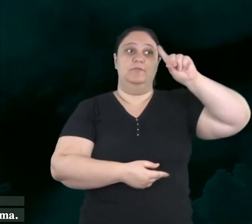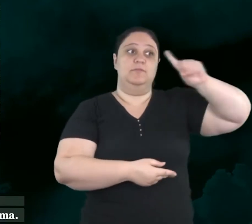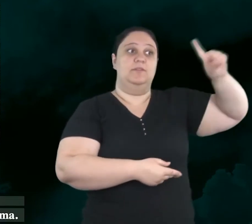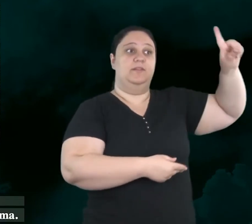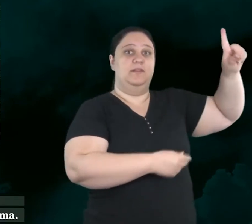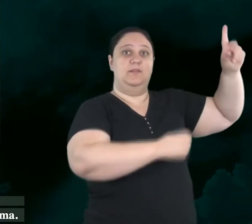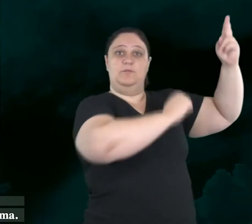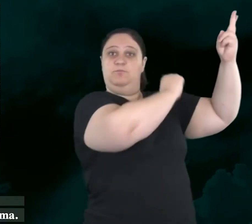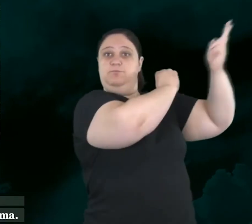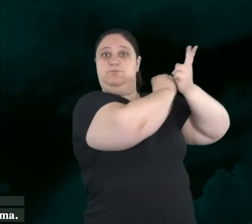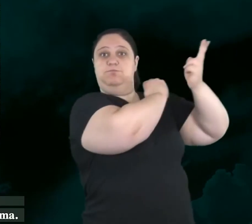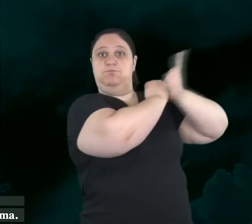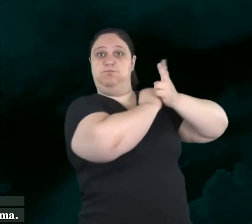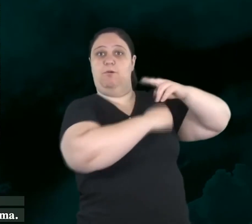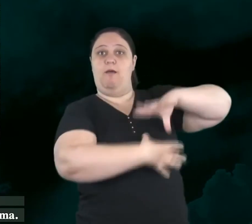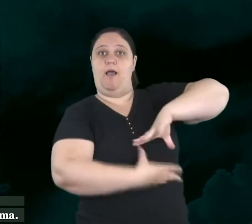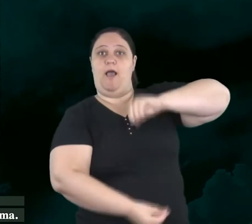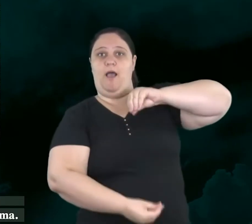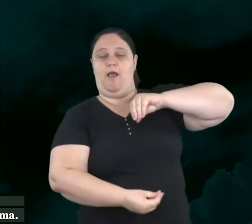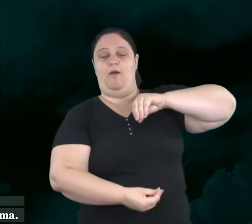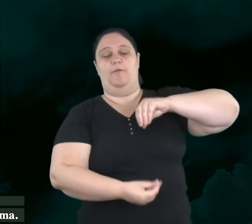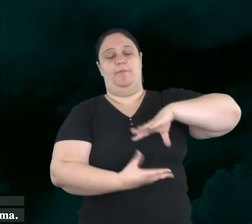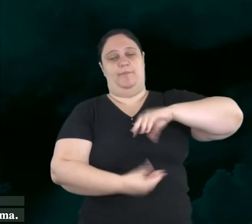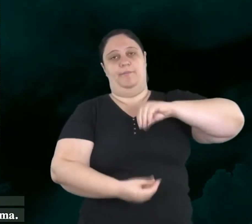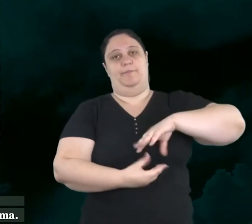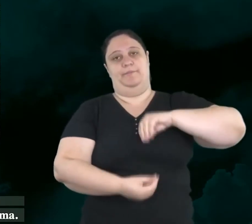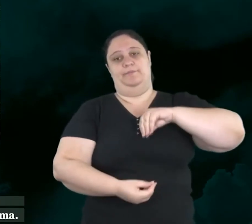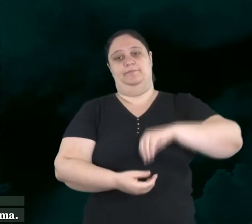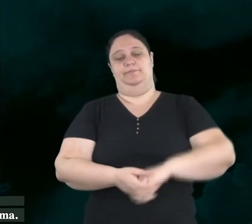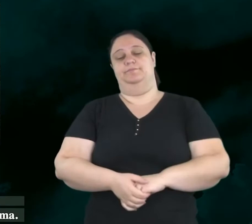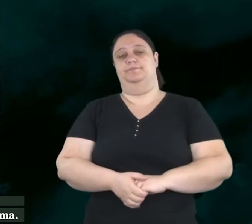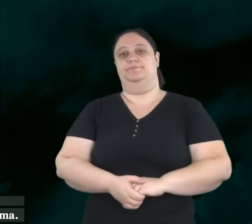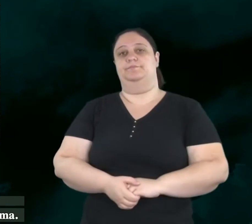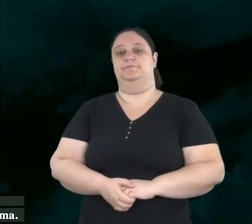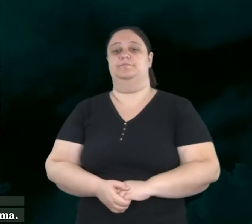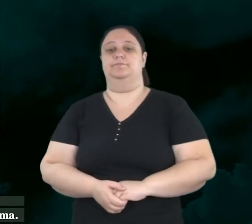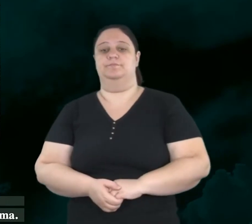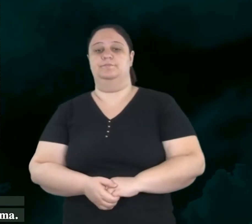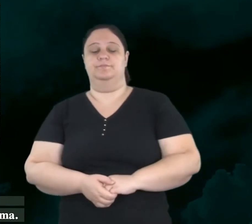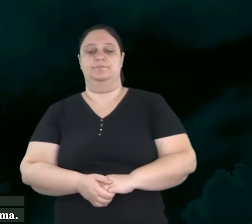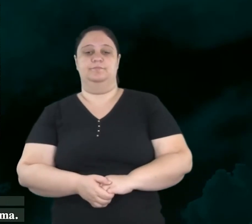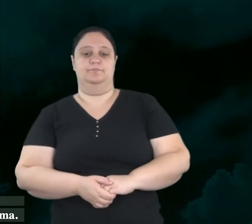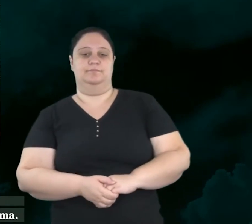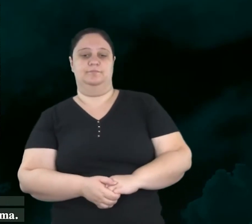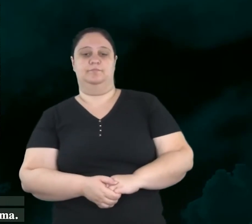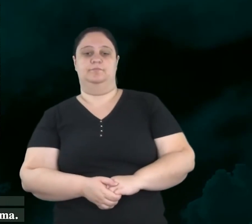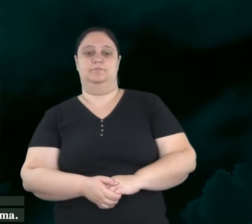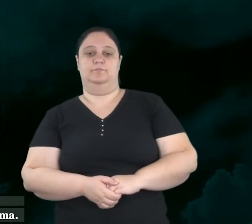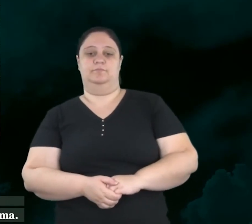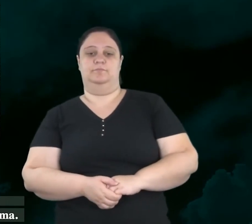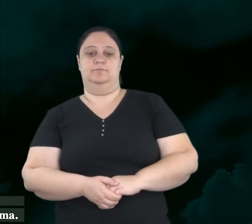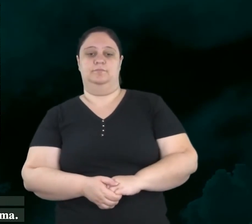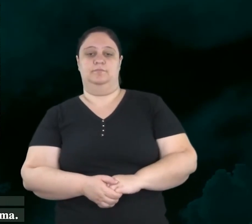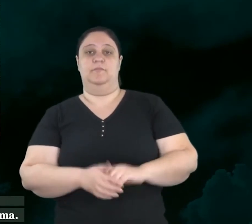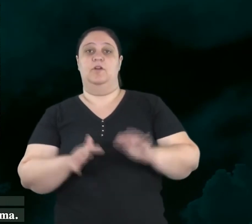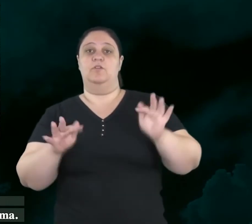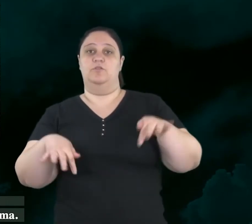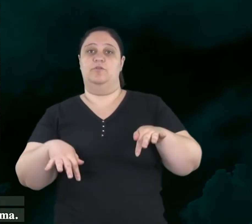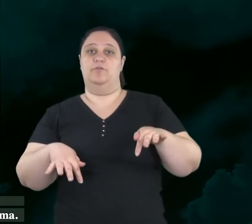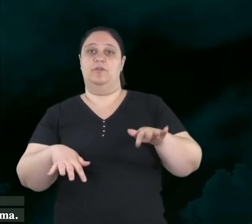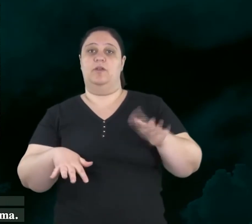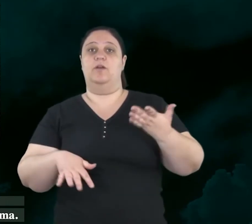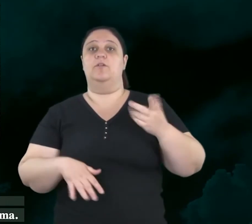sua natureza, com a sua essência, que é o amor. E no final, o que vai acontecer